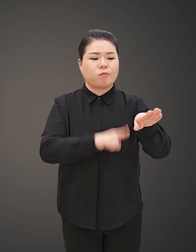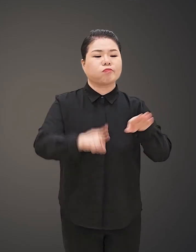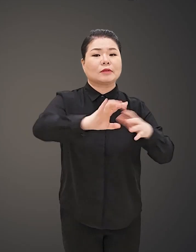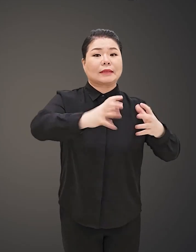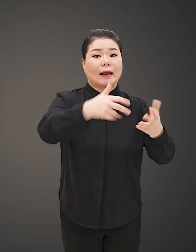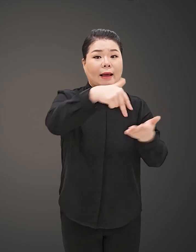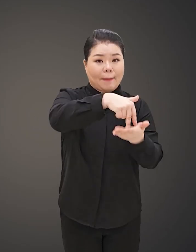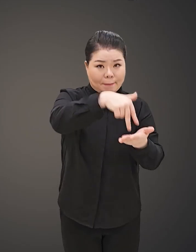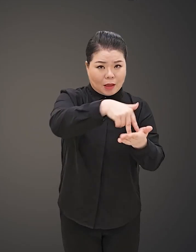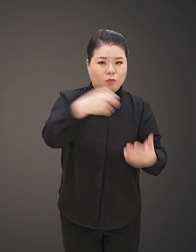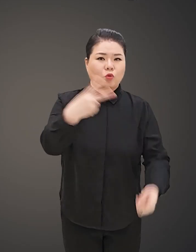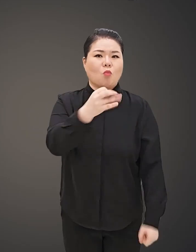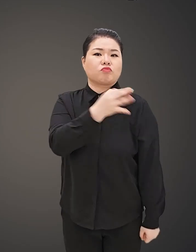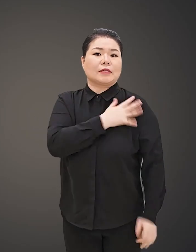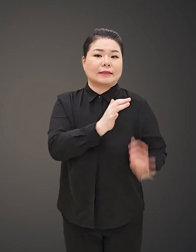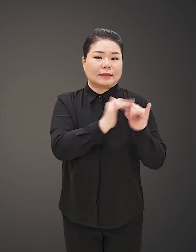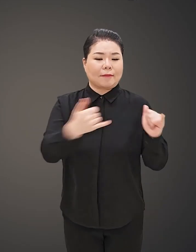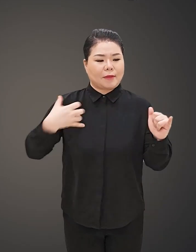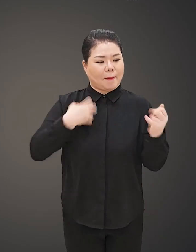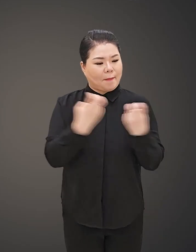어떤 책임을 져야 할까요?